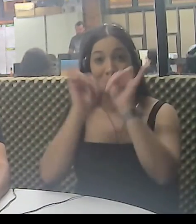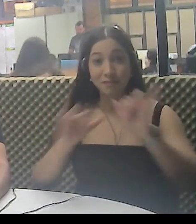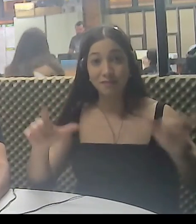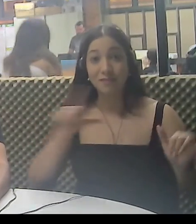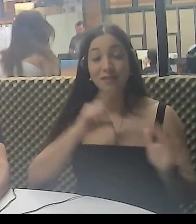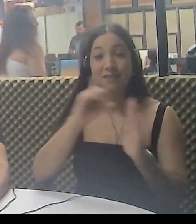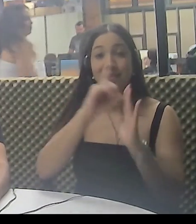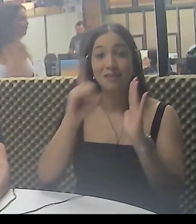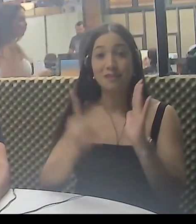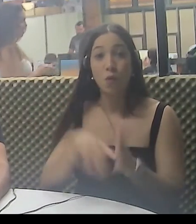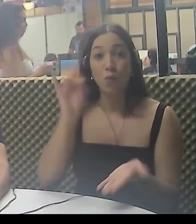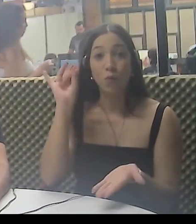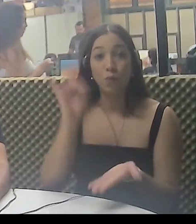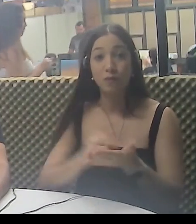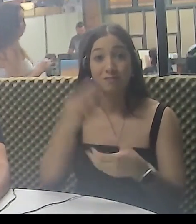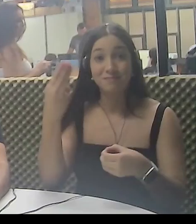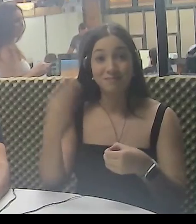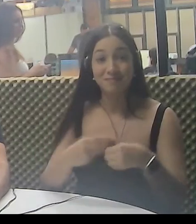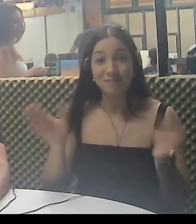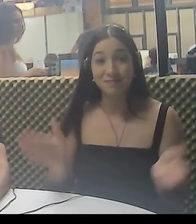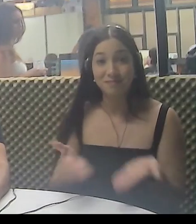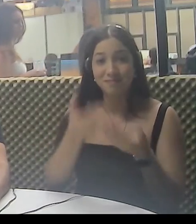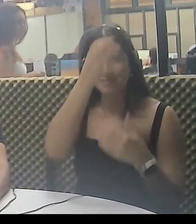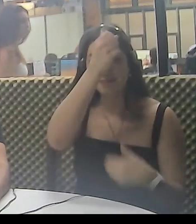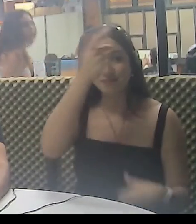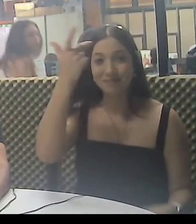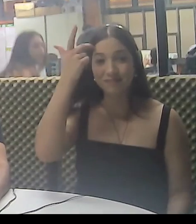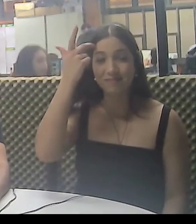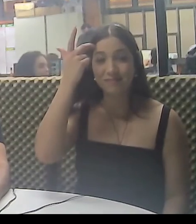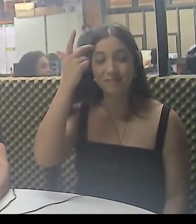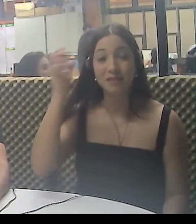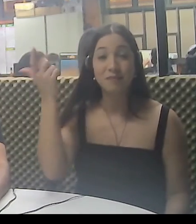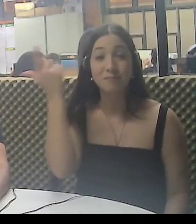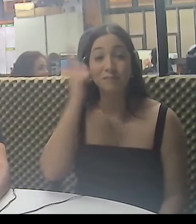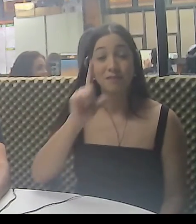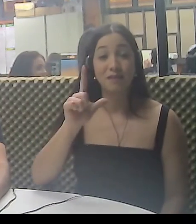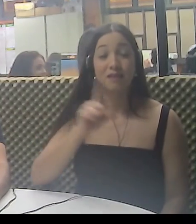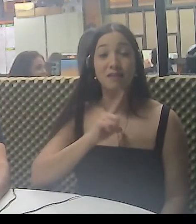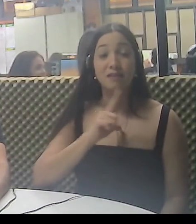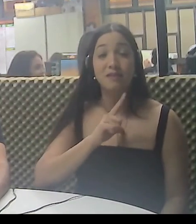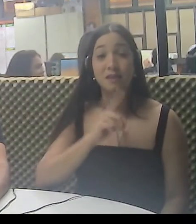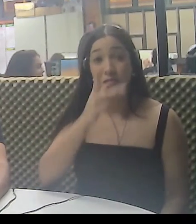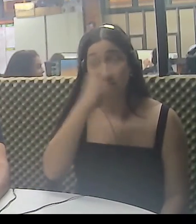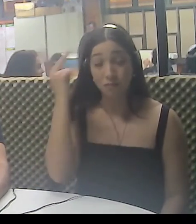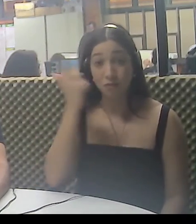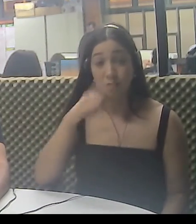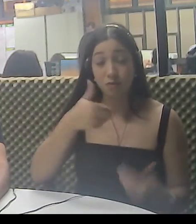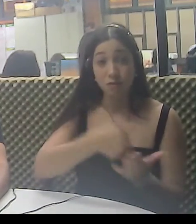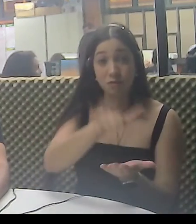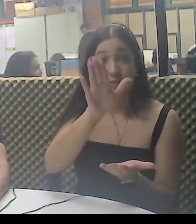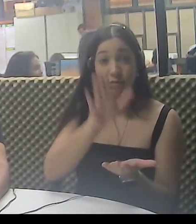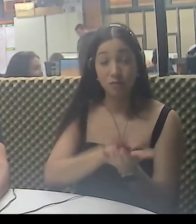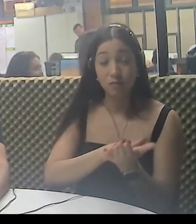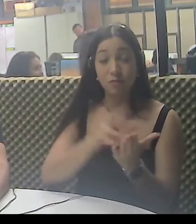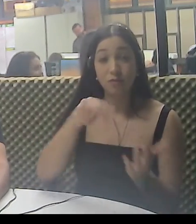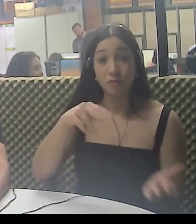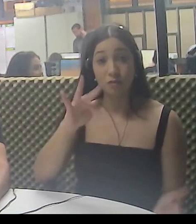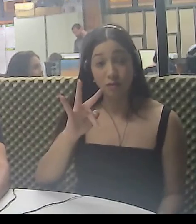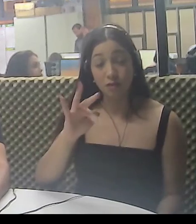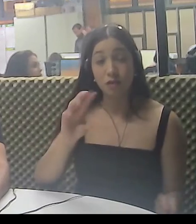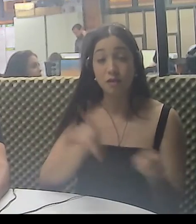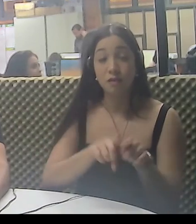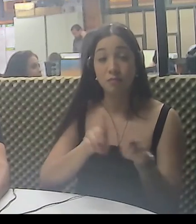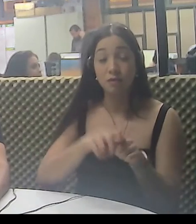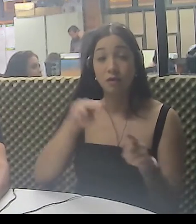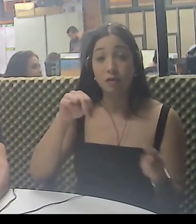no Diário Oficial do Município. Promovida pela Prefeitura, a premiação contempla tomadores da nota fiscal de serviços eletrônica,